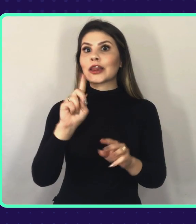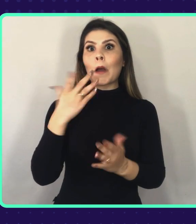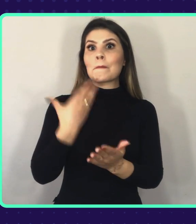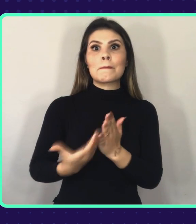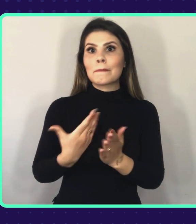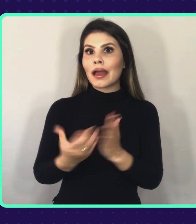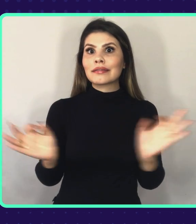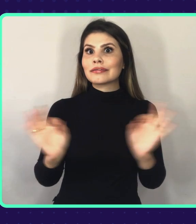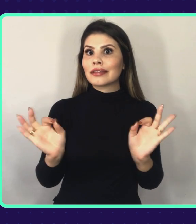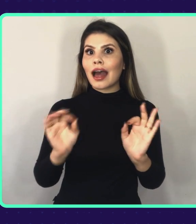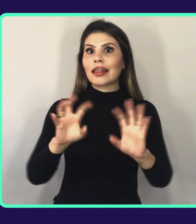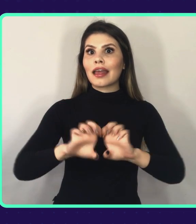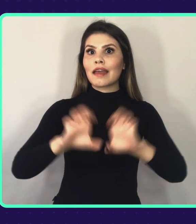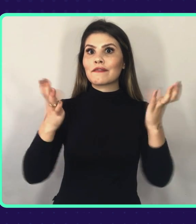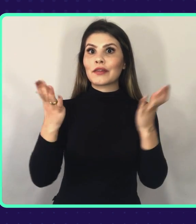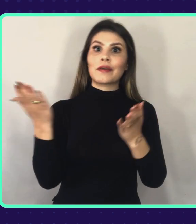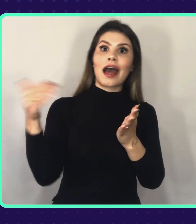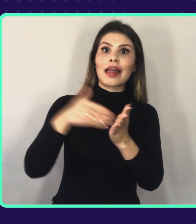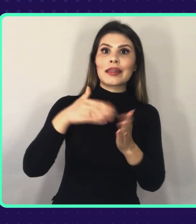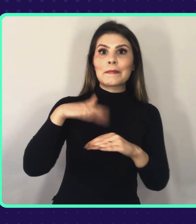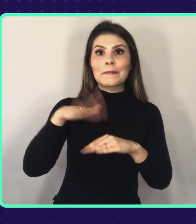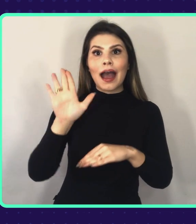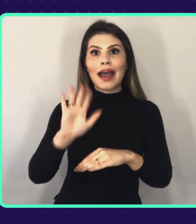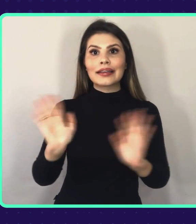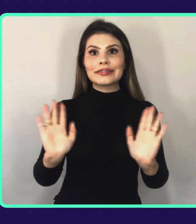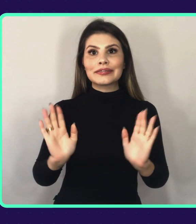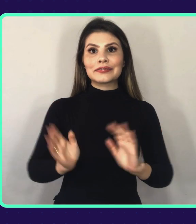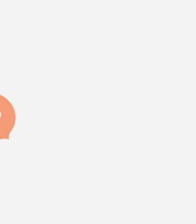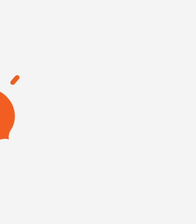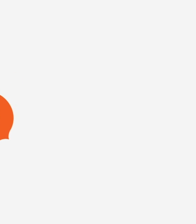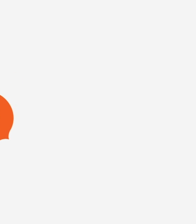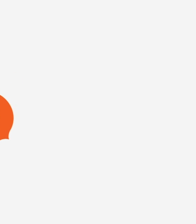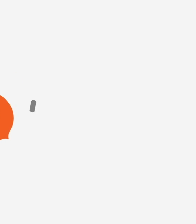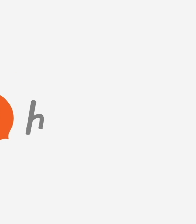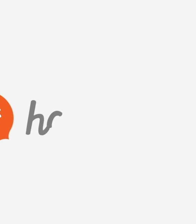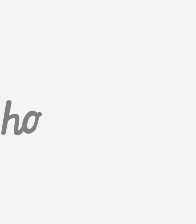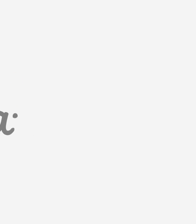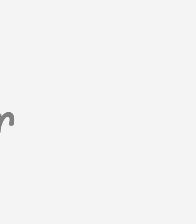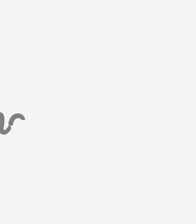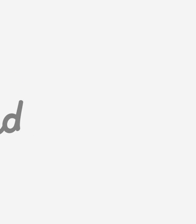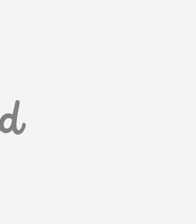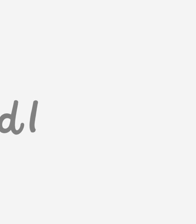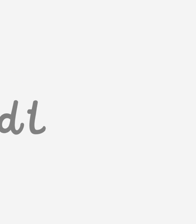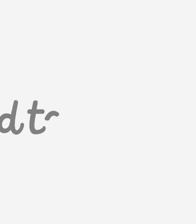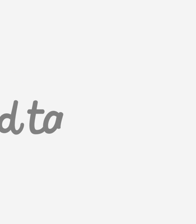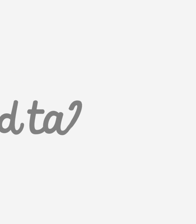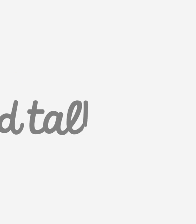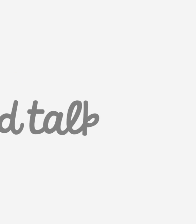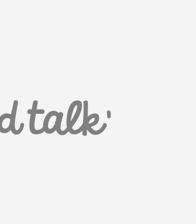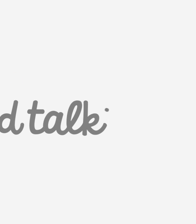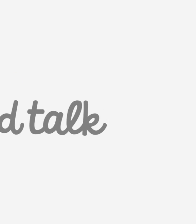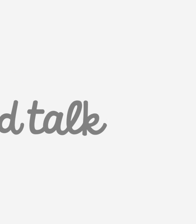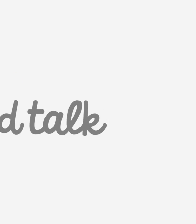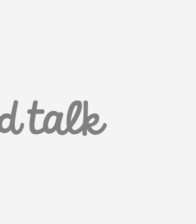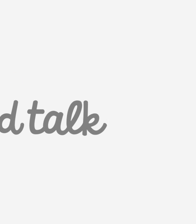participar e não perder nada desse evento. Até lá! Panda Talk.